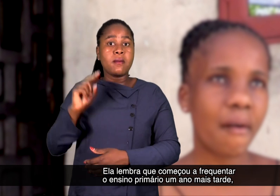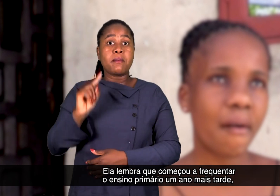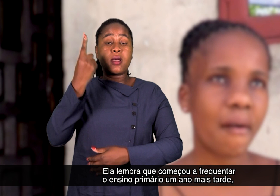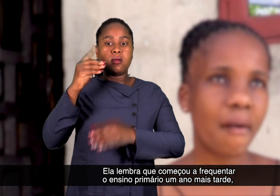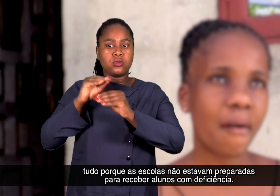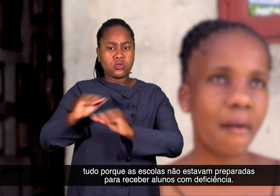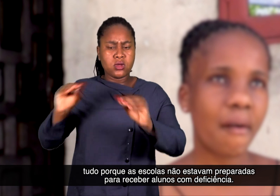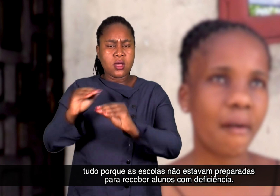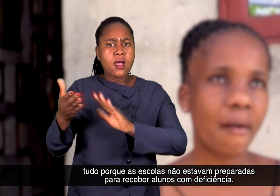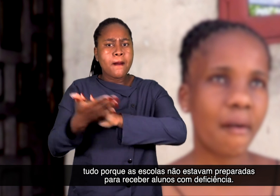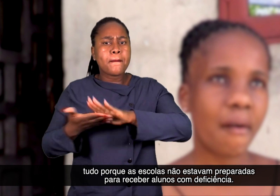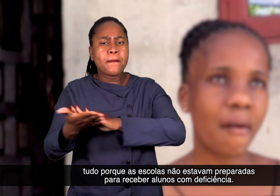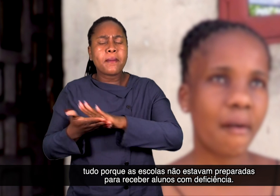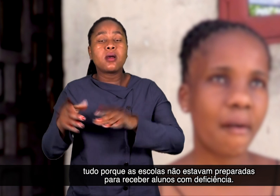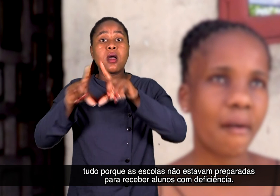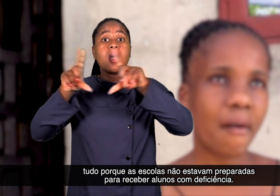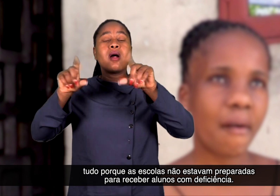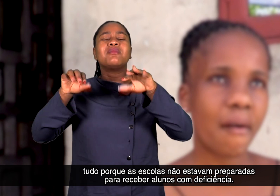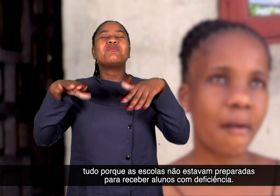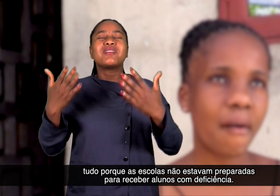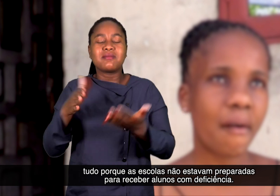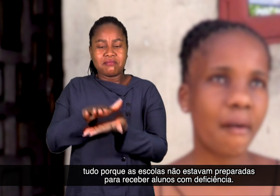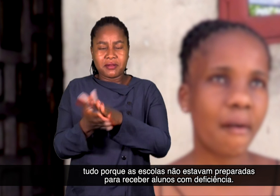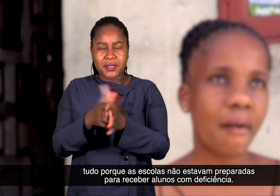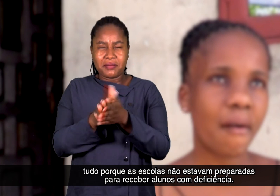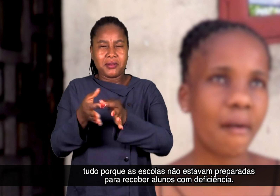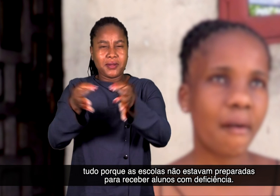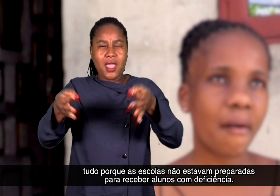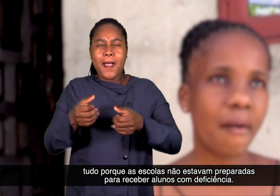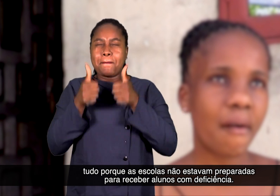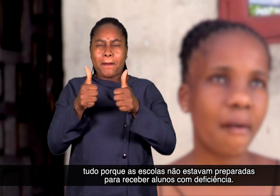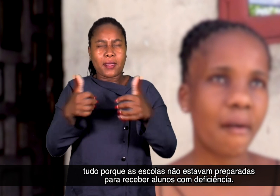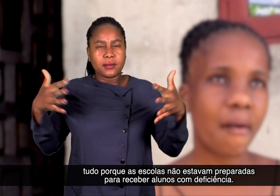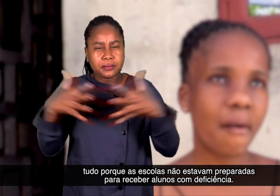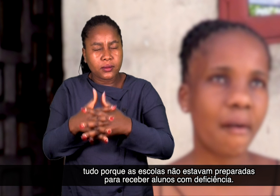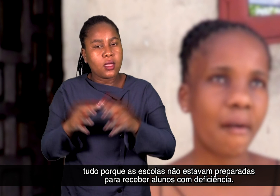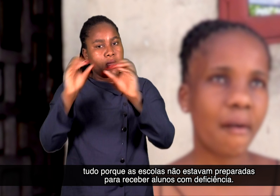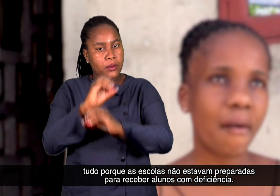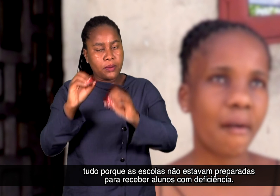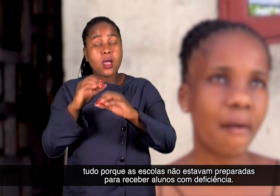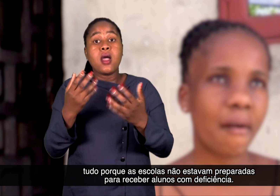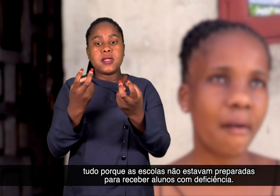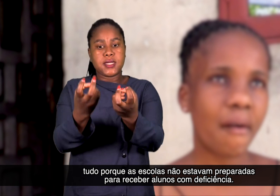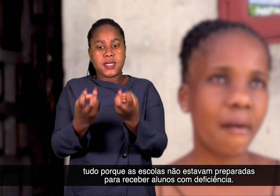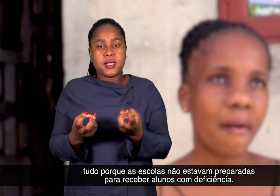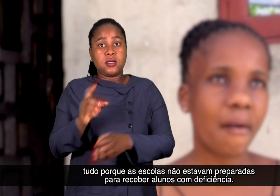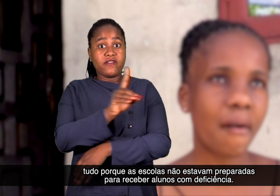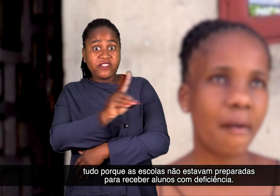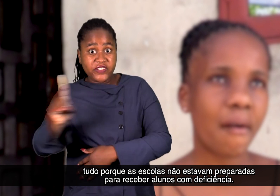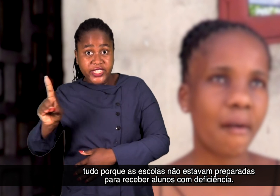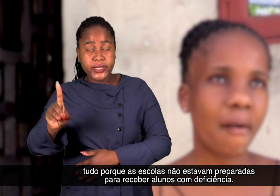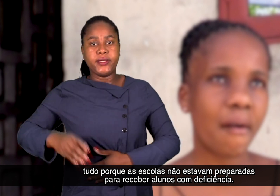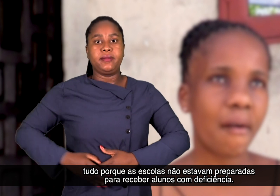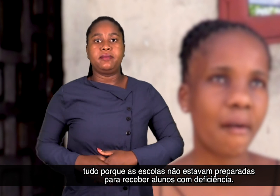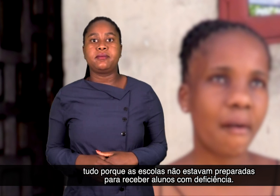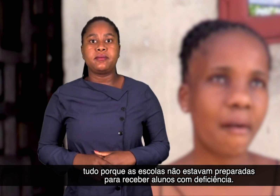mais tarde, tudo porque as escolas não estavam preparadas para receber alunos com deficiência.